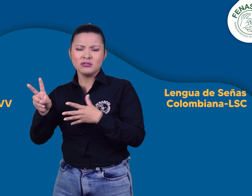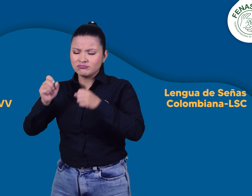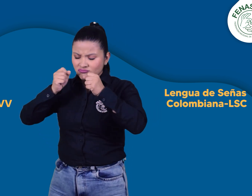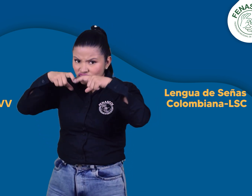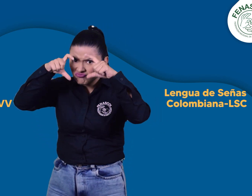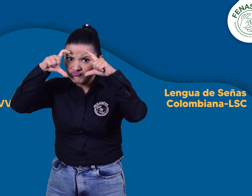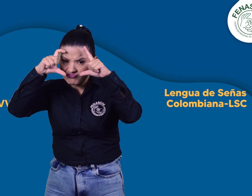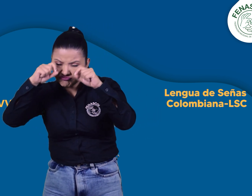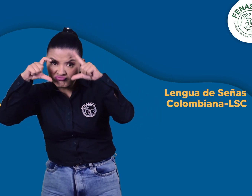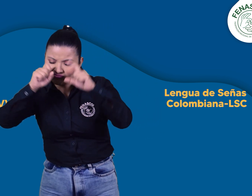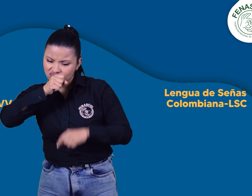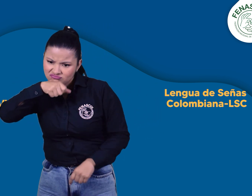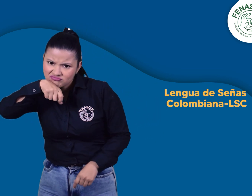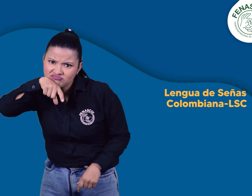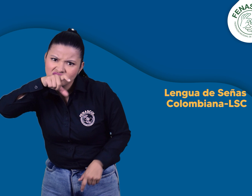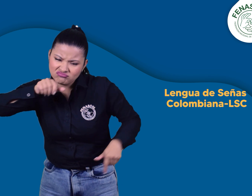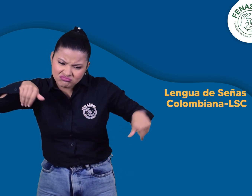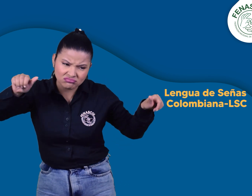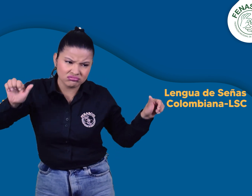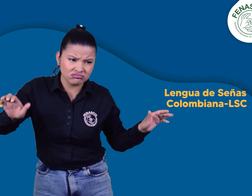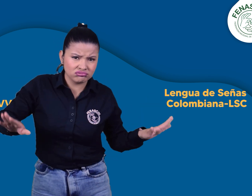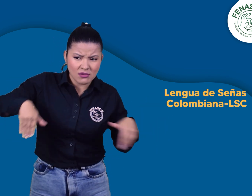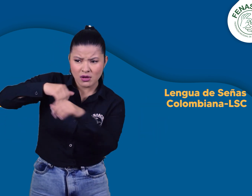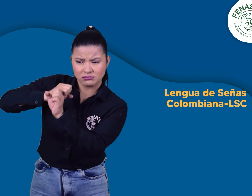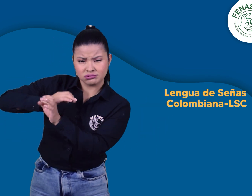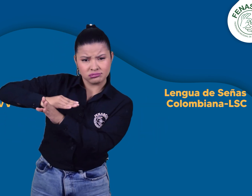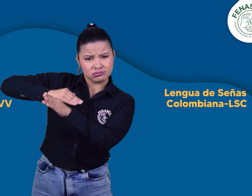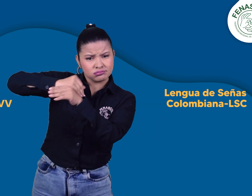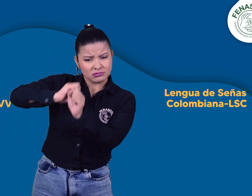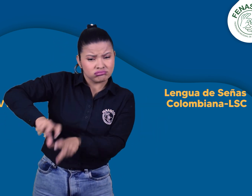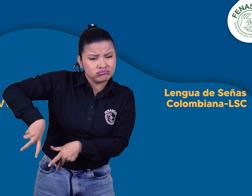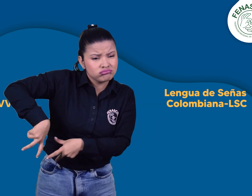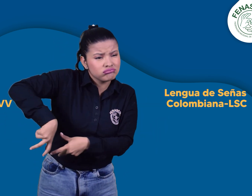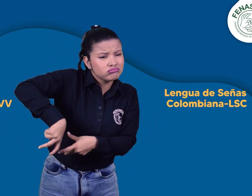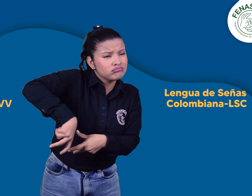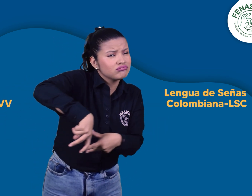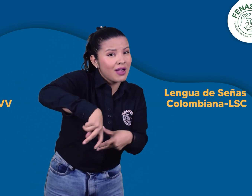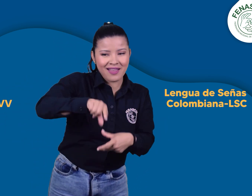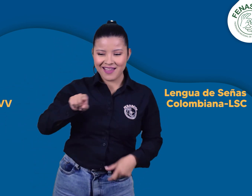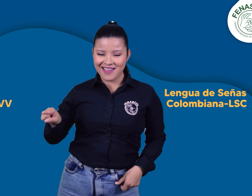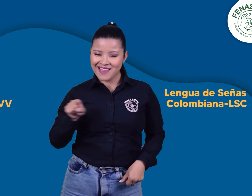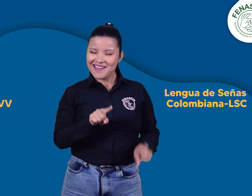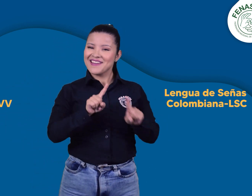señas colombiana es con la que hablamos normalmente, mientras que visual vernacular es más descriptivo, como el águila.